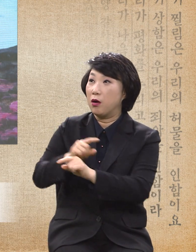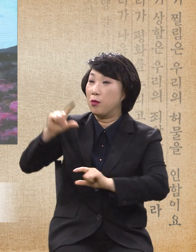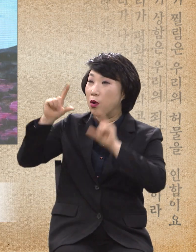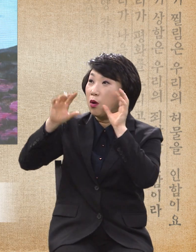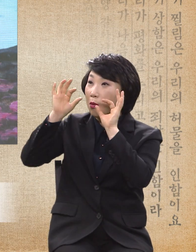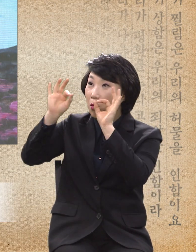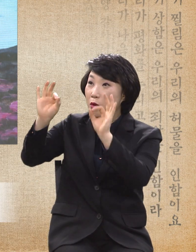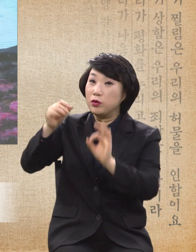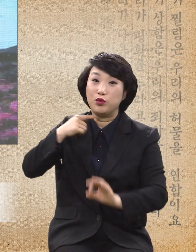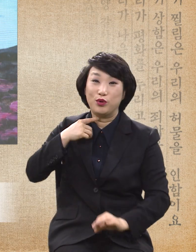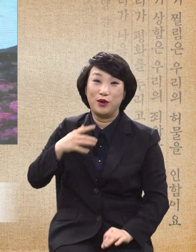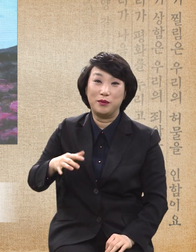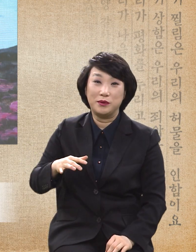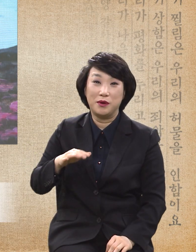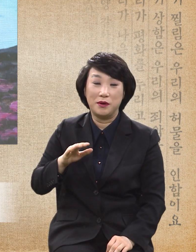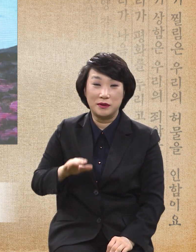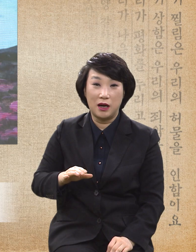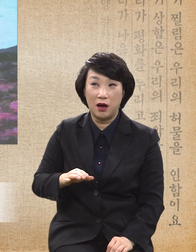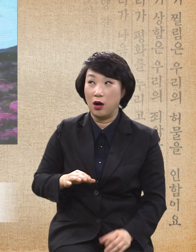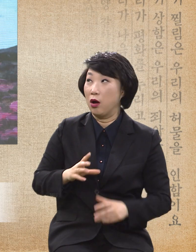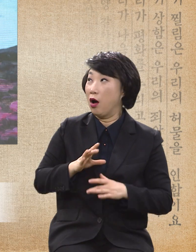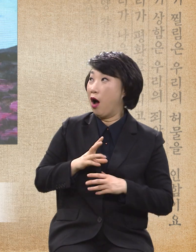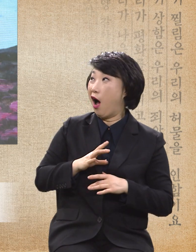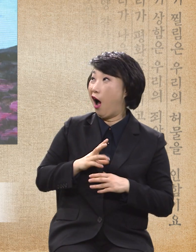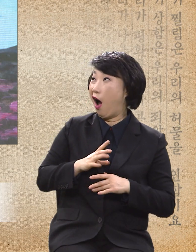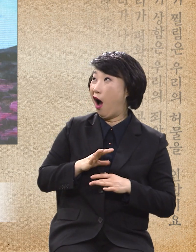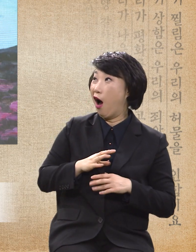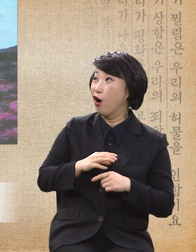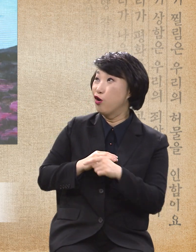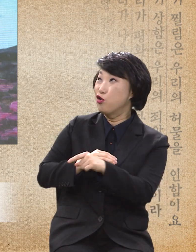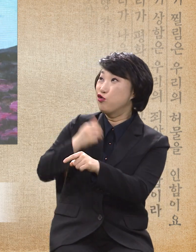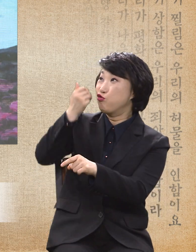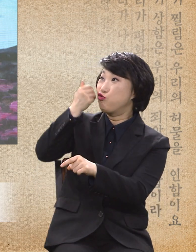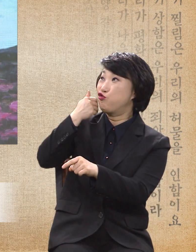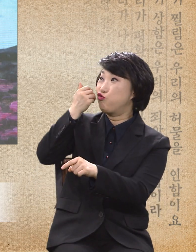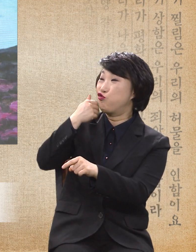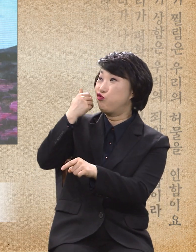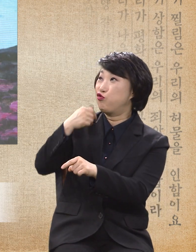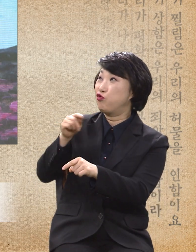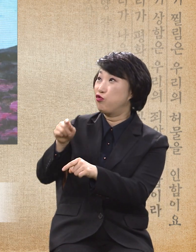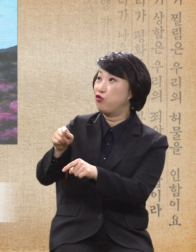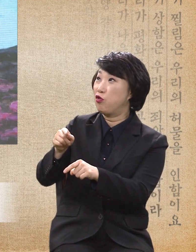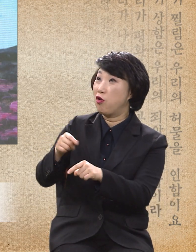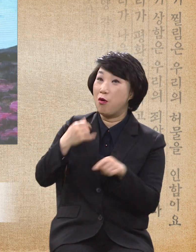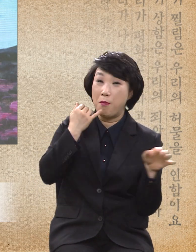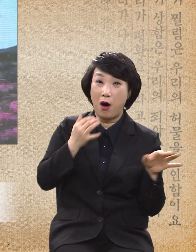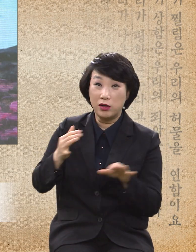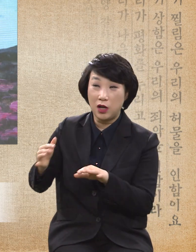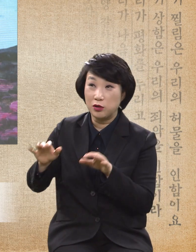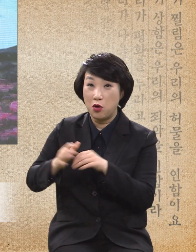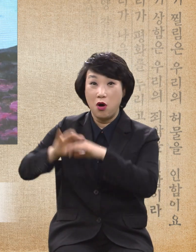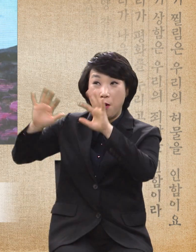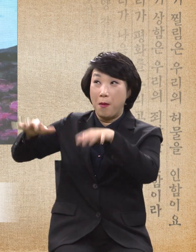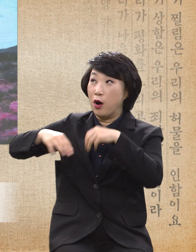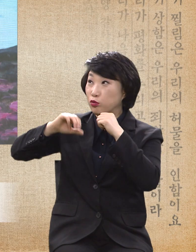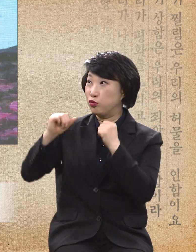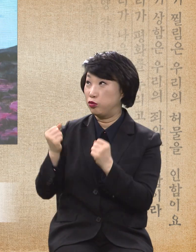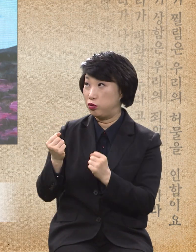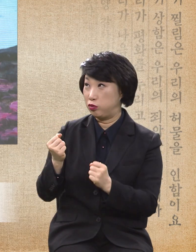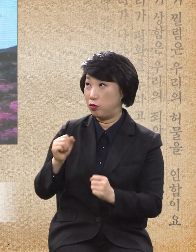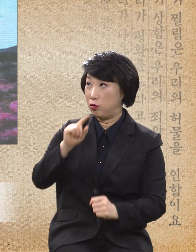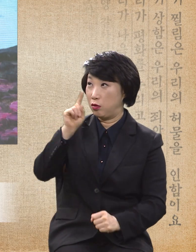본 사실이 없으니 두려워하며 저가 뉘시기에 바다도